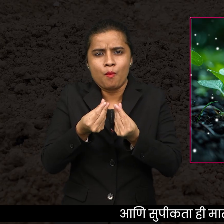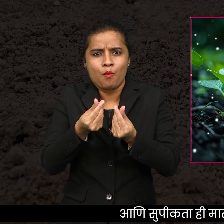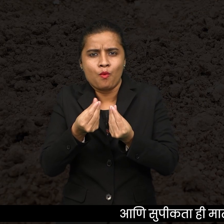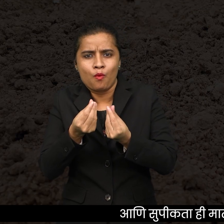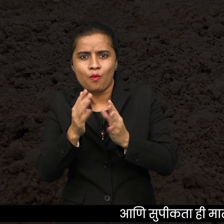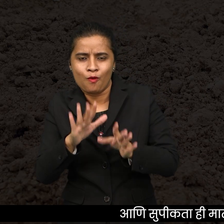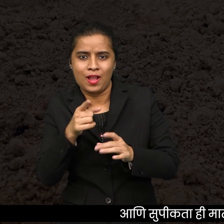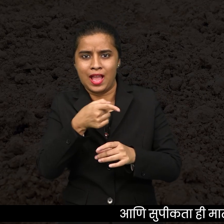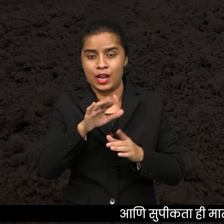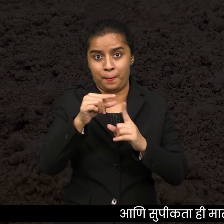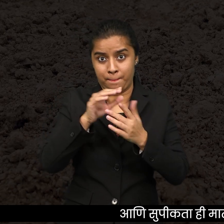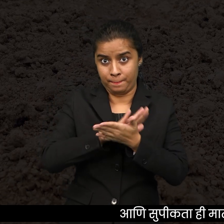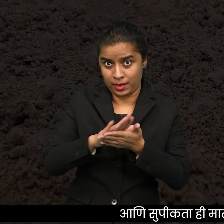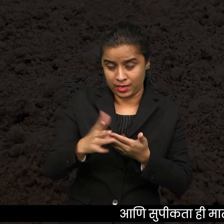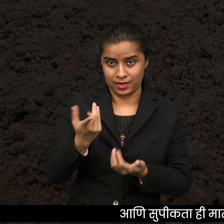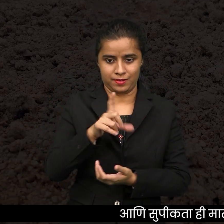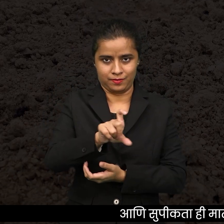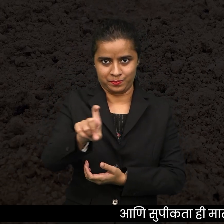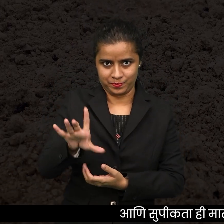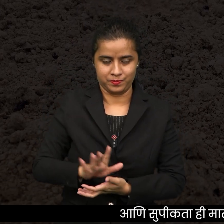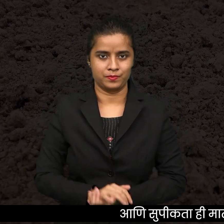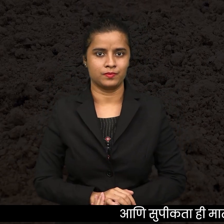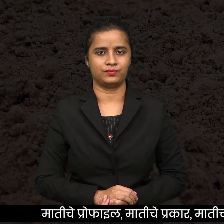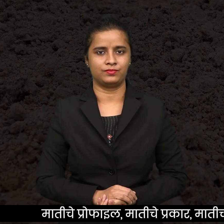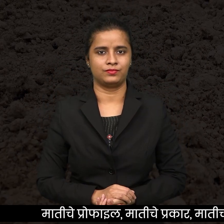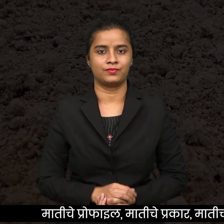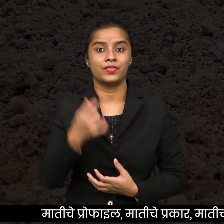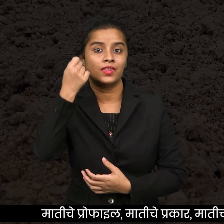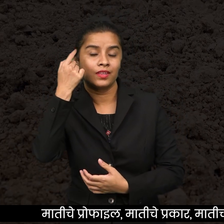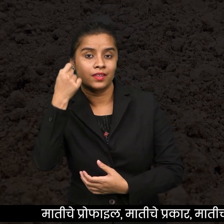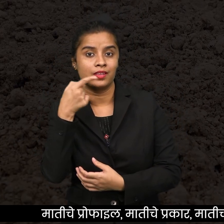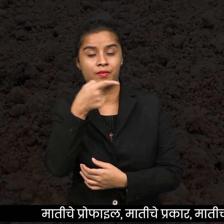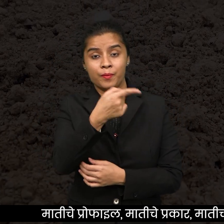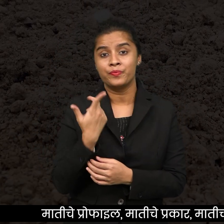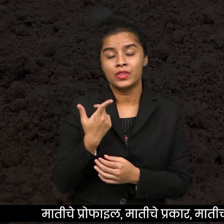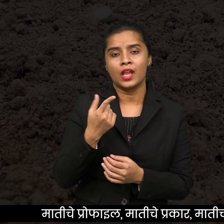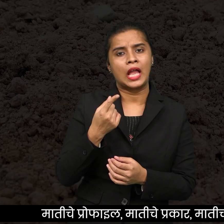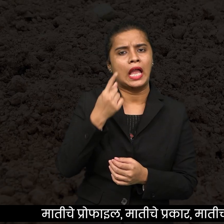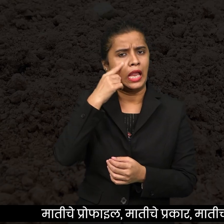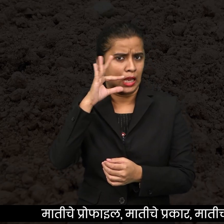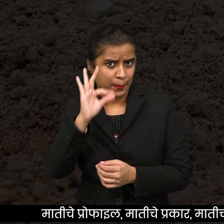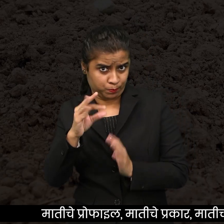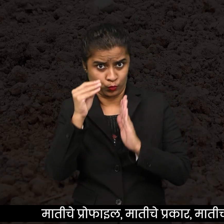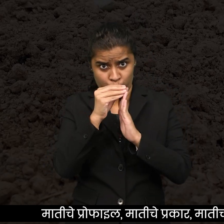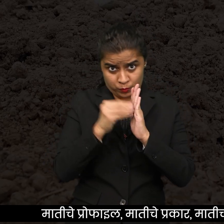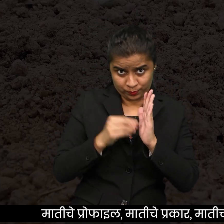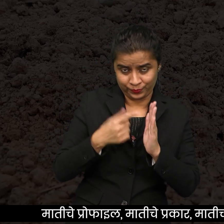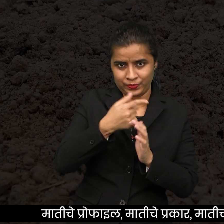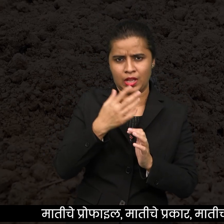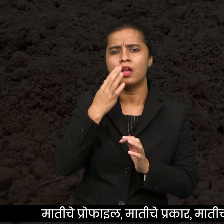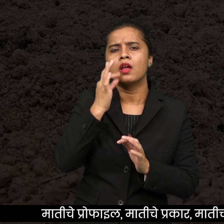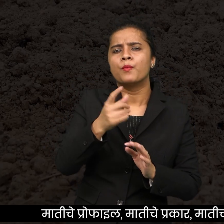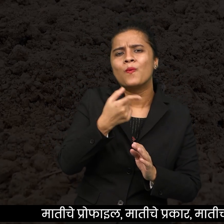प्रमुख वैशिष्ट्ये pH, आहेत. and fertility. An मातीची understanding of प्रोफाइल, these मातीचे characteristics प्रकार, is an